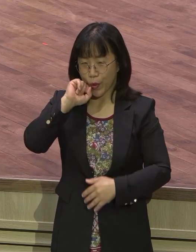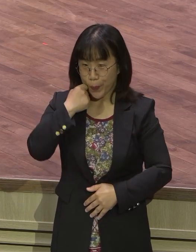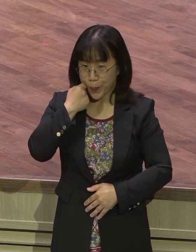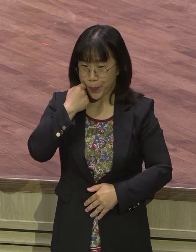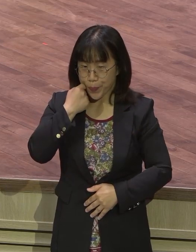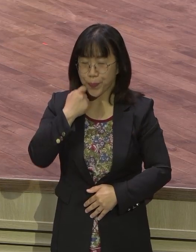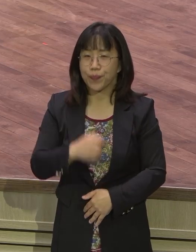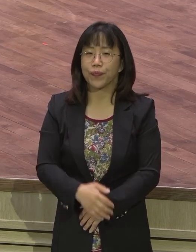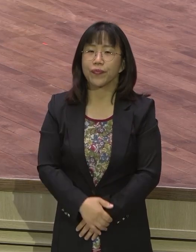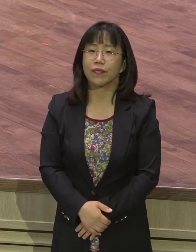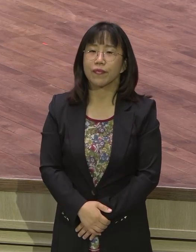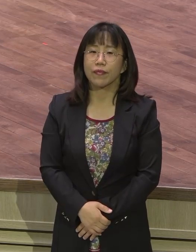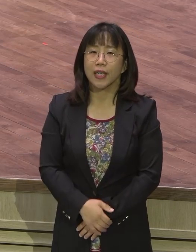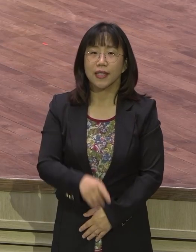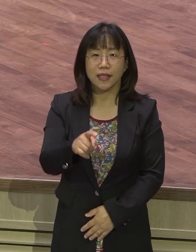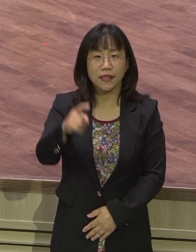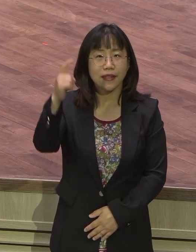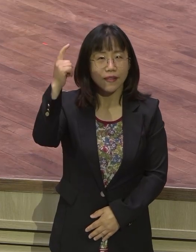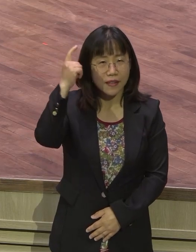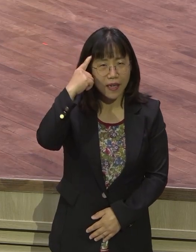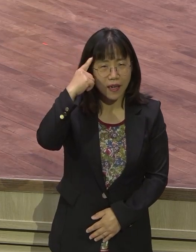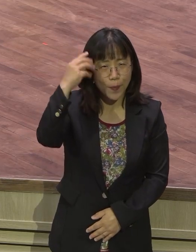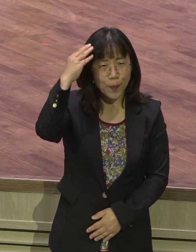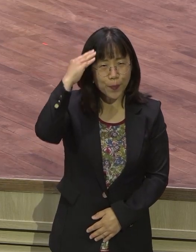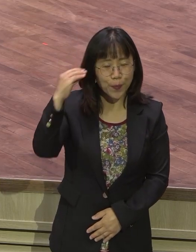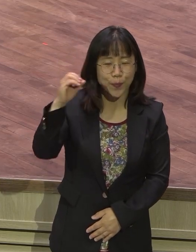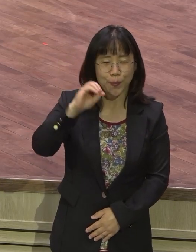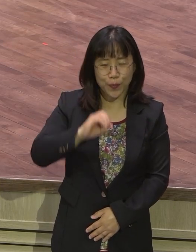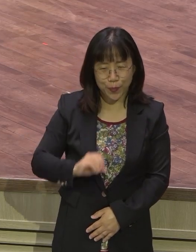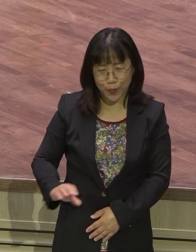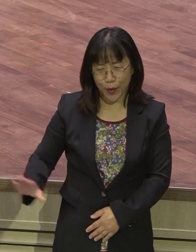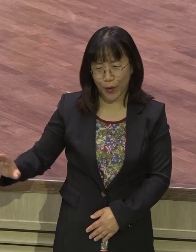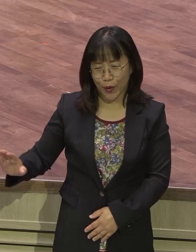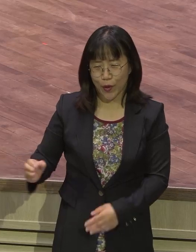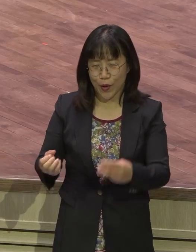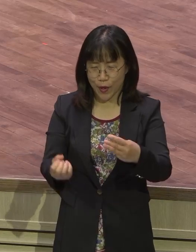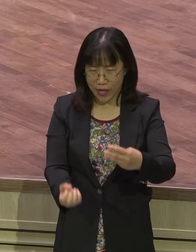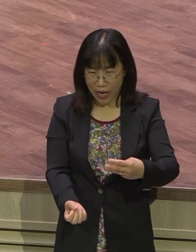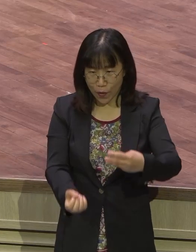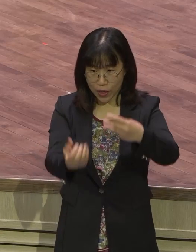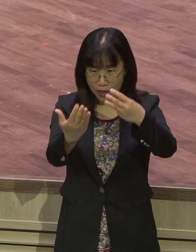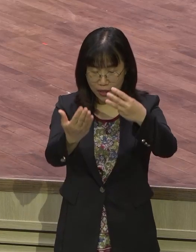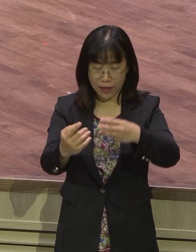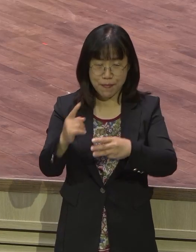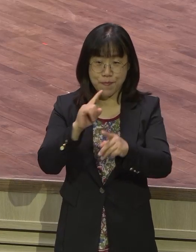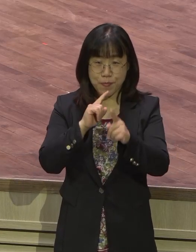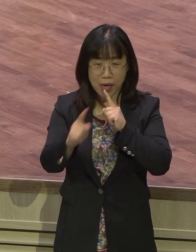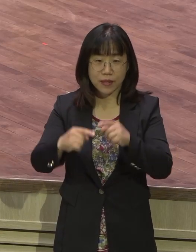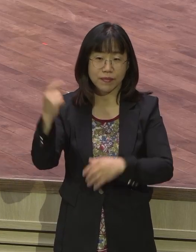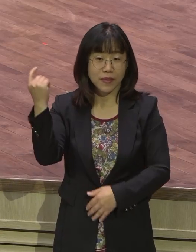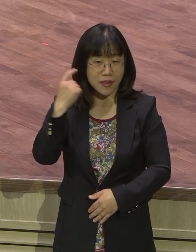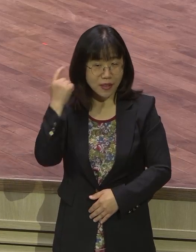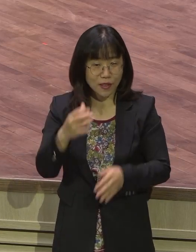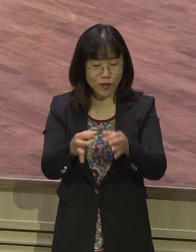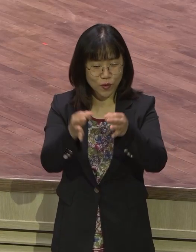이런 선입견을 여러분이 레위기 강의를 통해서 다